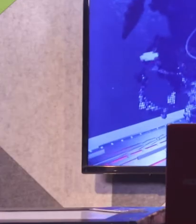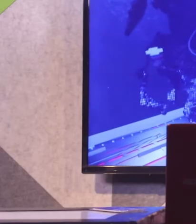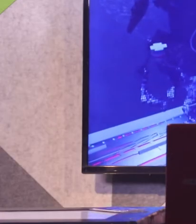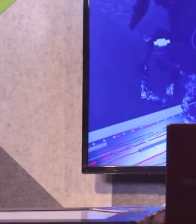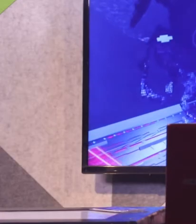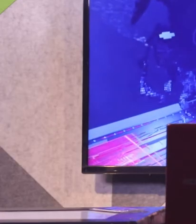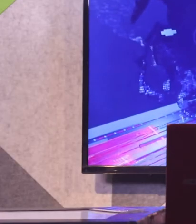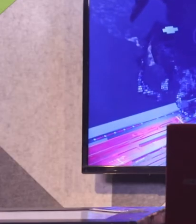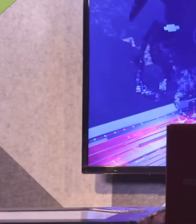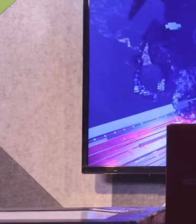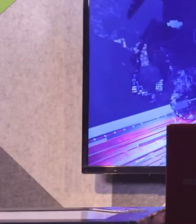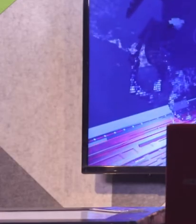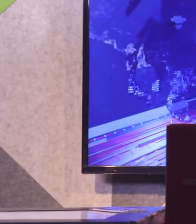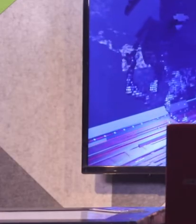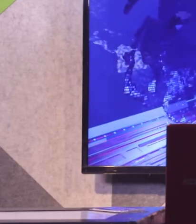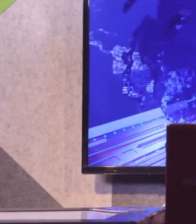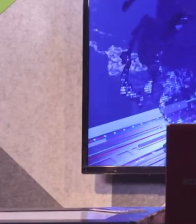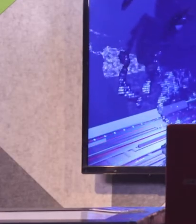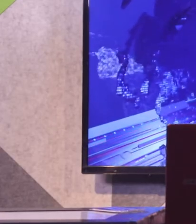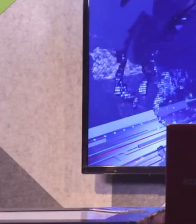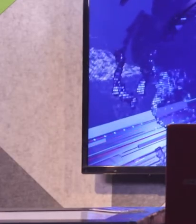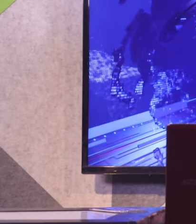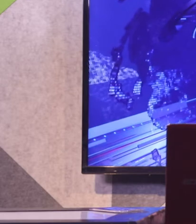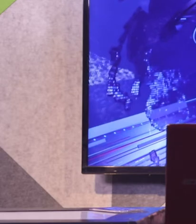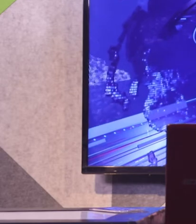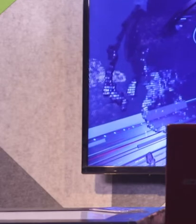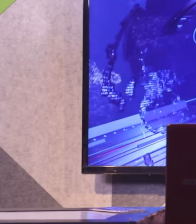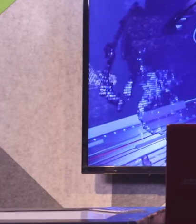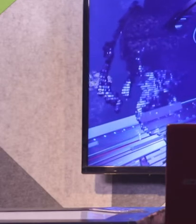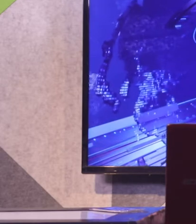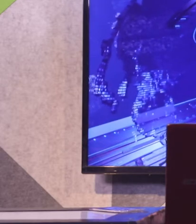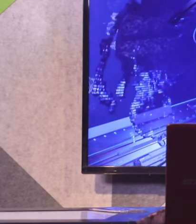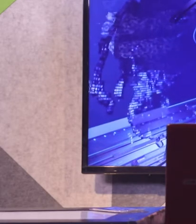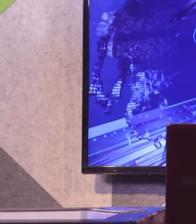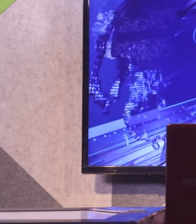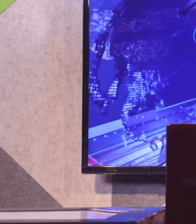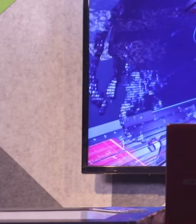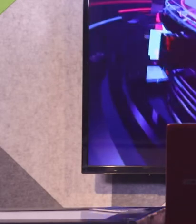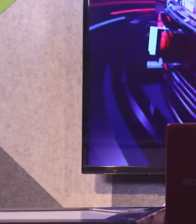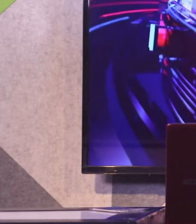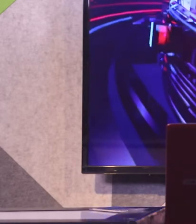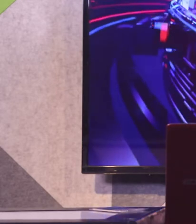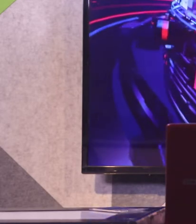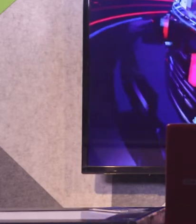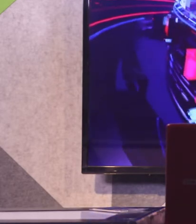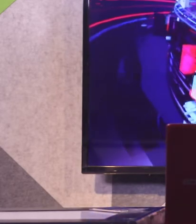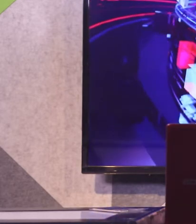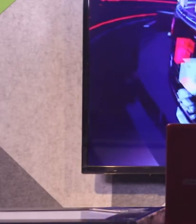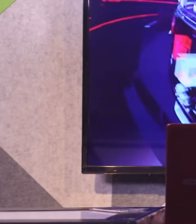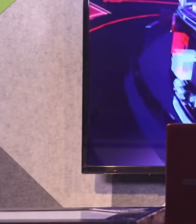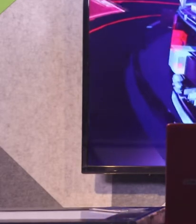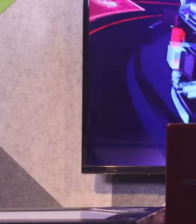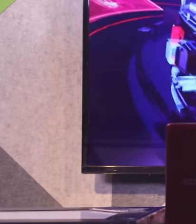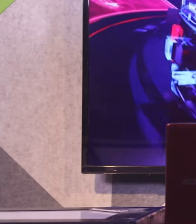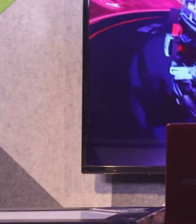Дараагийн мэдээ хүргэе. Чингэлтэй дүүргийн эрүүгийн хэргийн анхан шатны шүүхэд нийгмийн хамгаалалт хөтөлбөрийн сайд асан Номтой Баяр нарын 9 хүнд холбогдох эрүүгийн